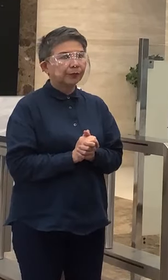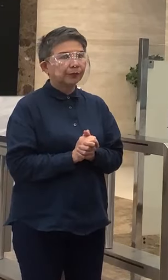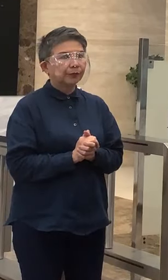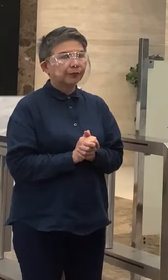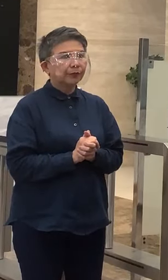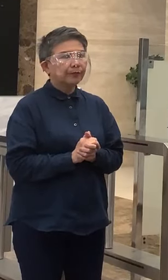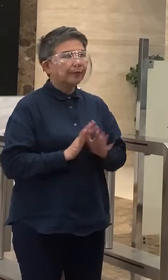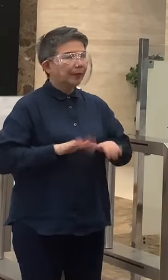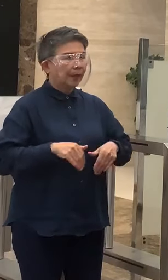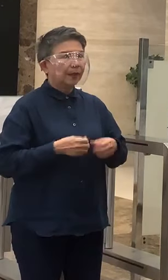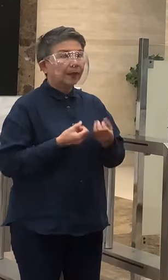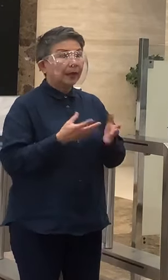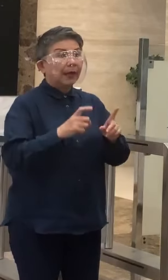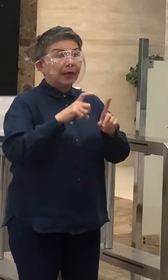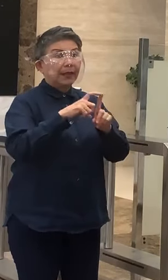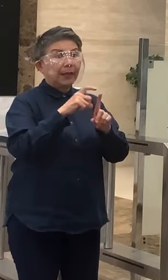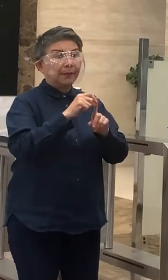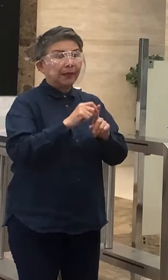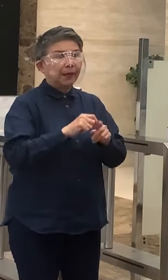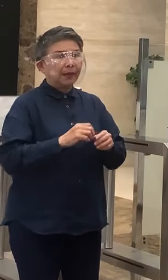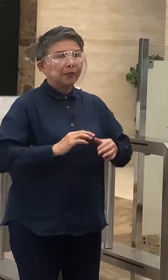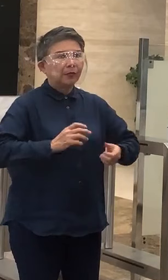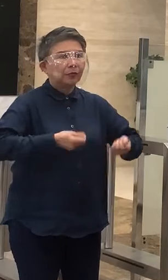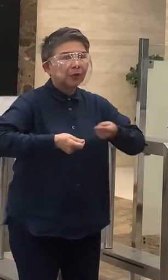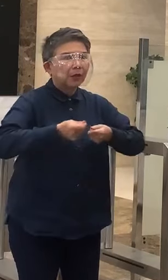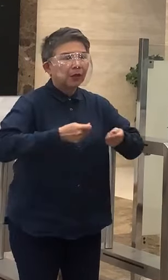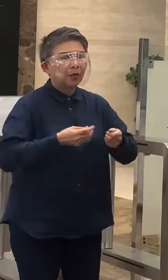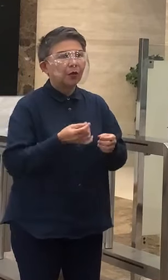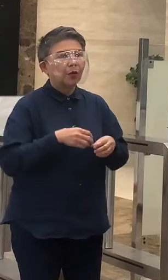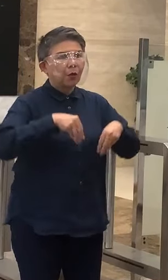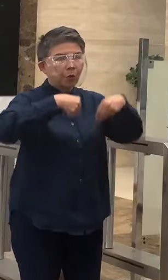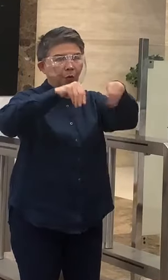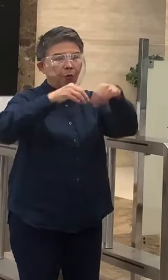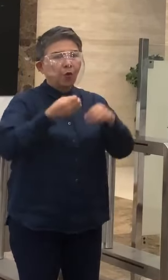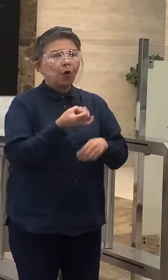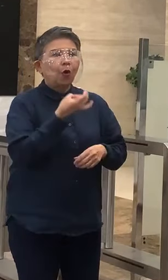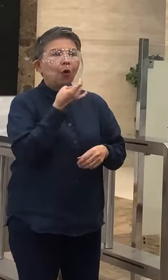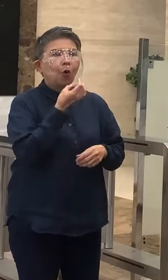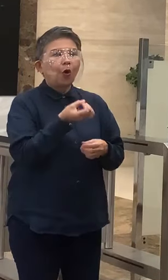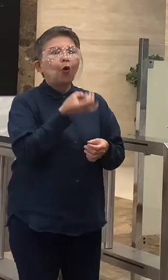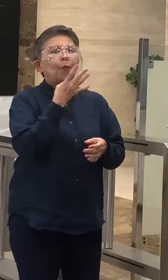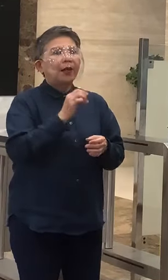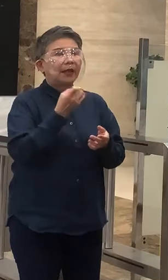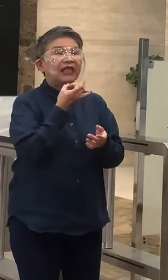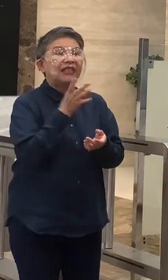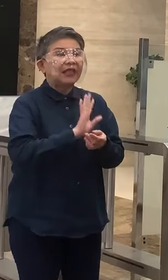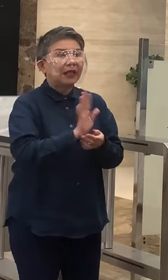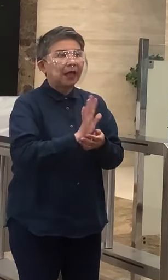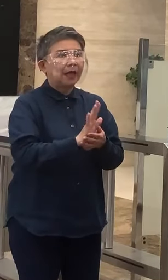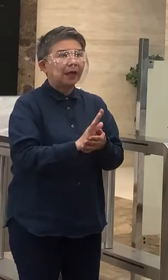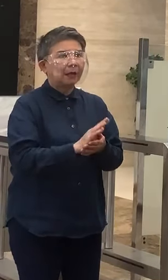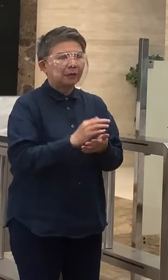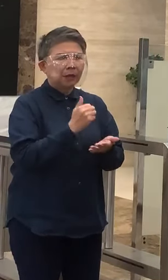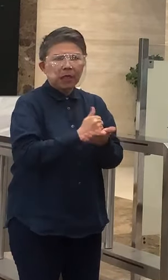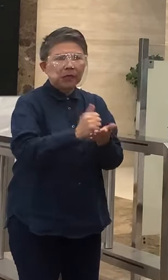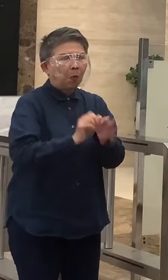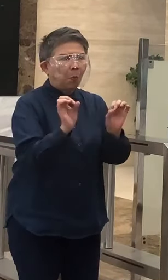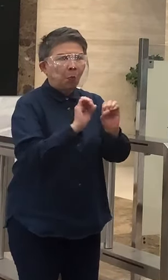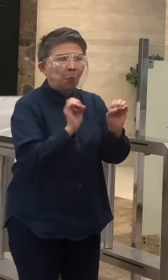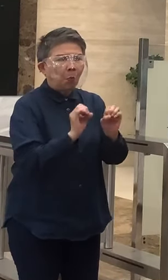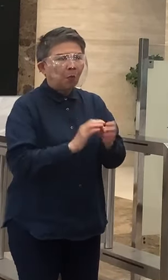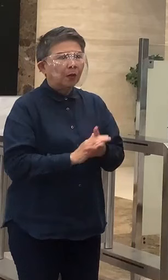Hai dapat disampaikan berhenti menjalankan bisnis Predator cara tinggal tanpa didasari keahlian